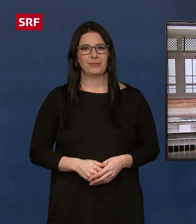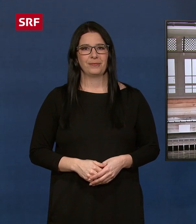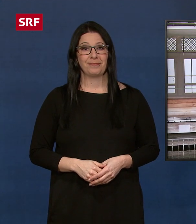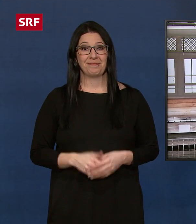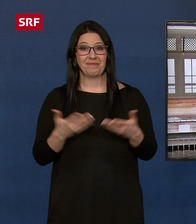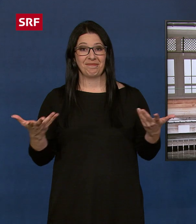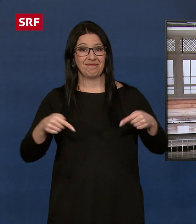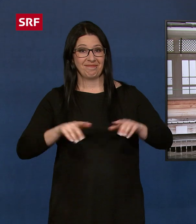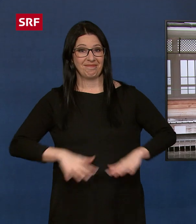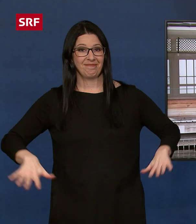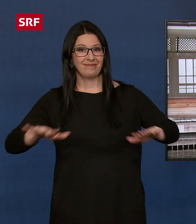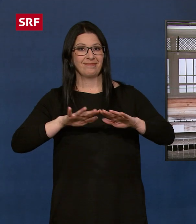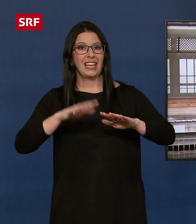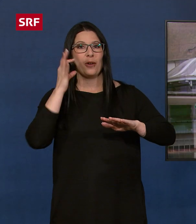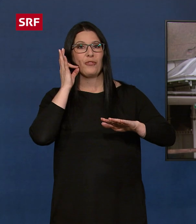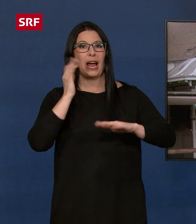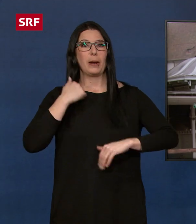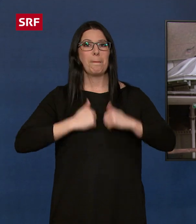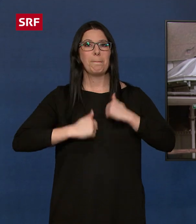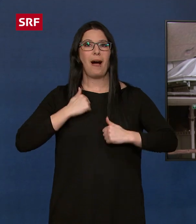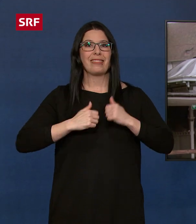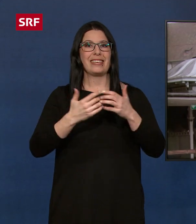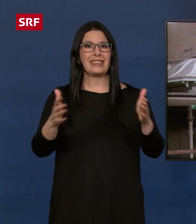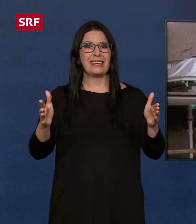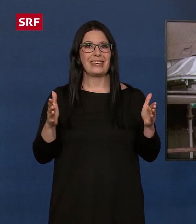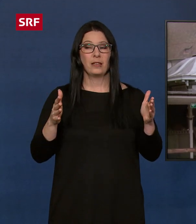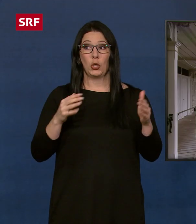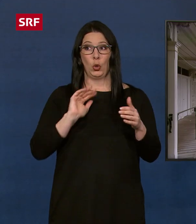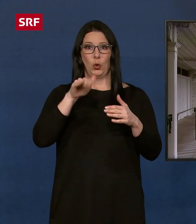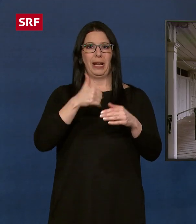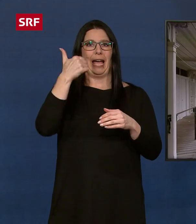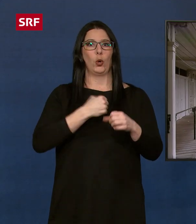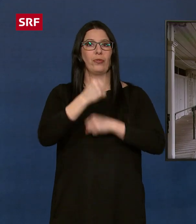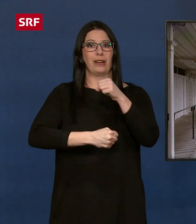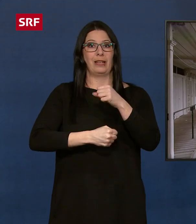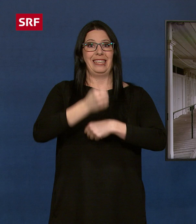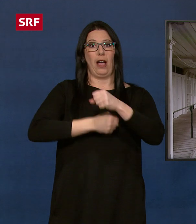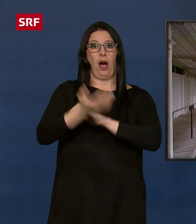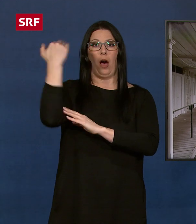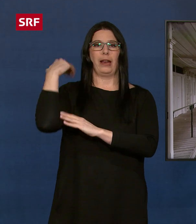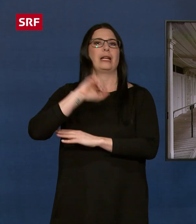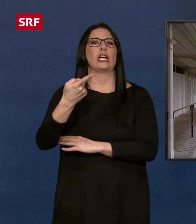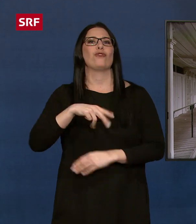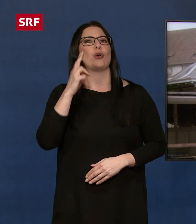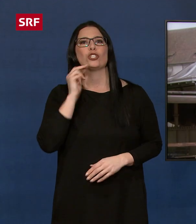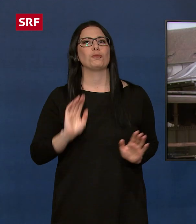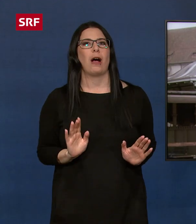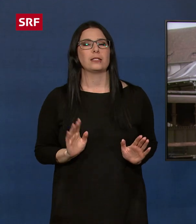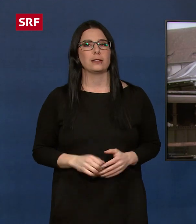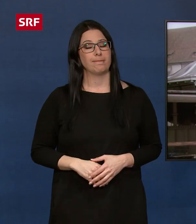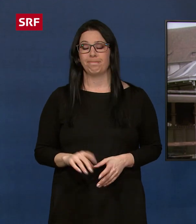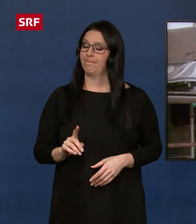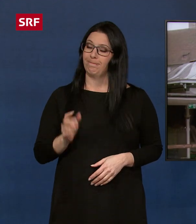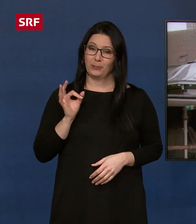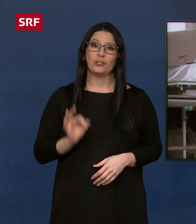Wir sind jetzt hier in der Frauenbadi. Früher, vor über 100 Jahren, war die Badi nicht einfach zum Spass da gewesen. Genau, vor über 100